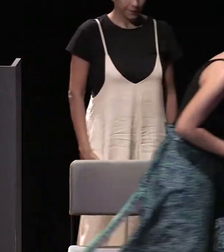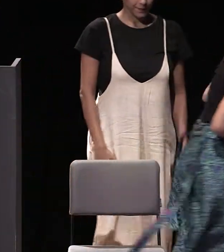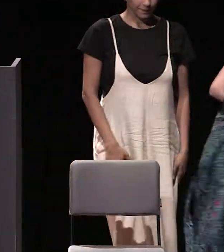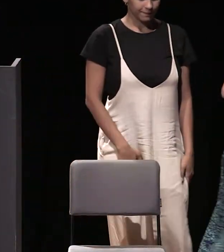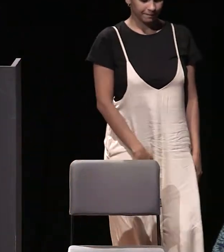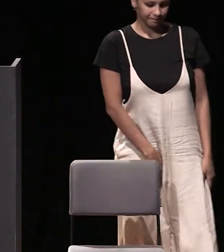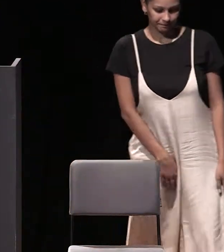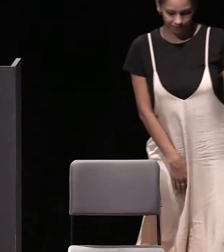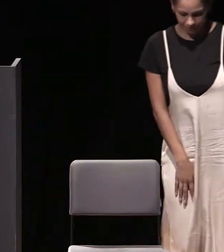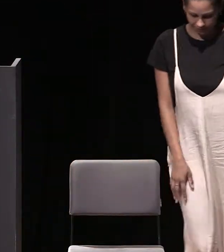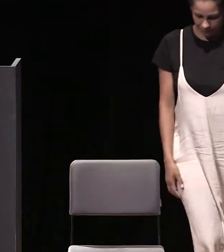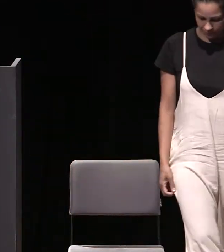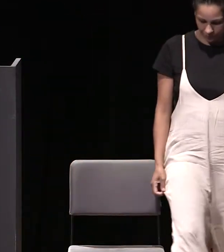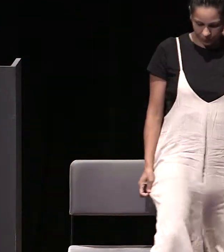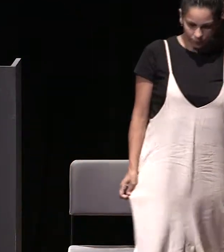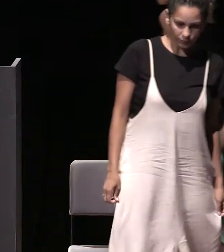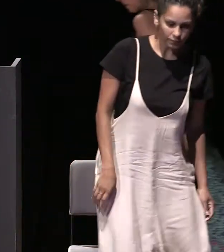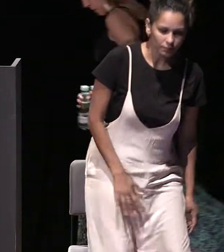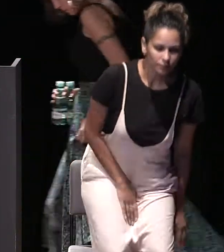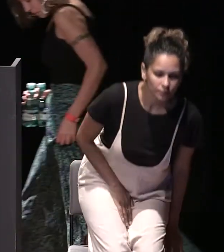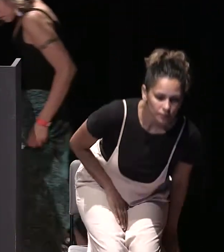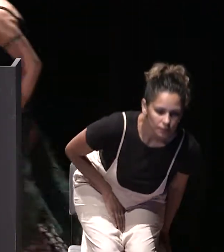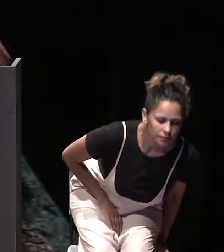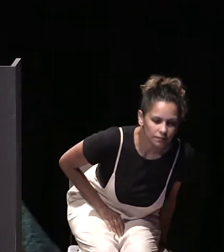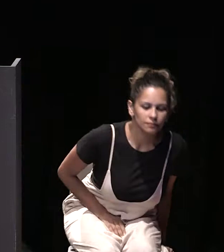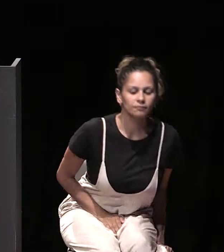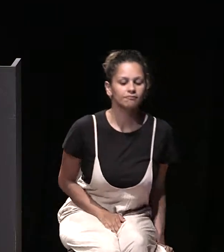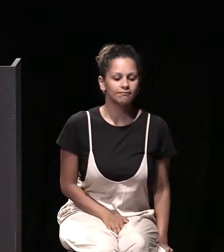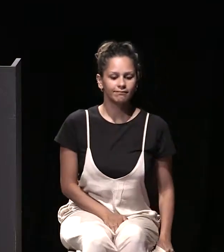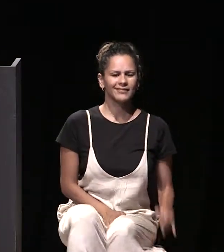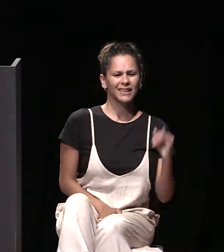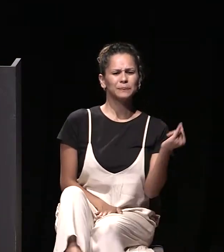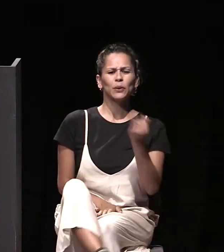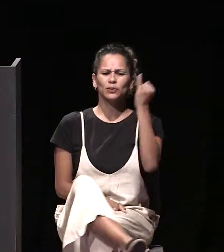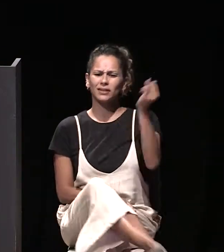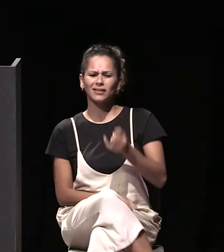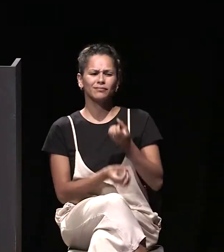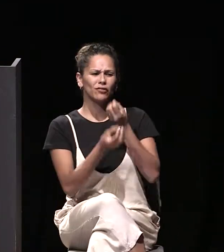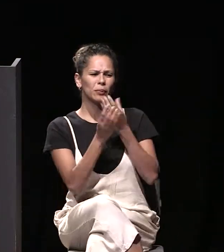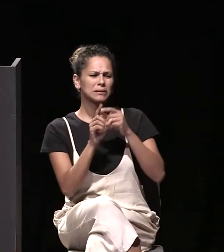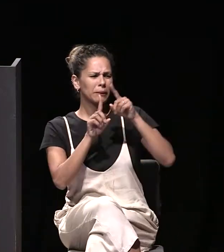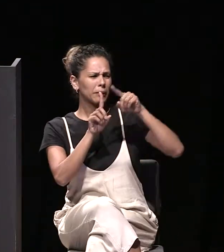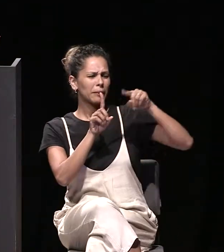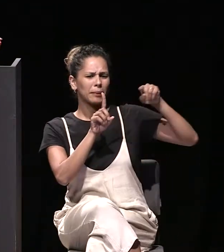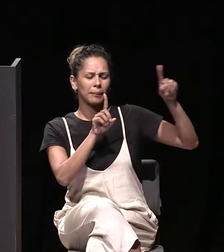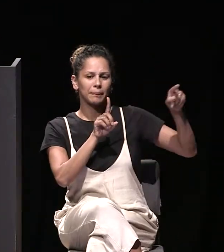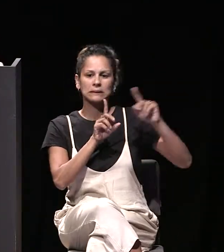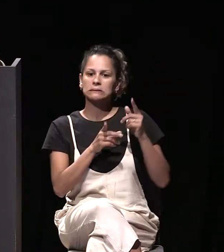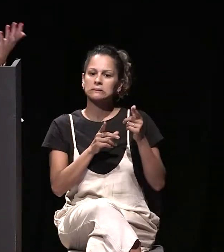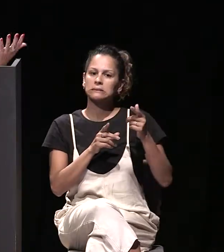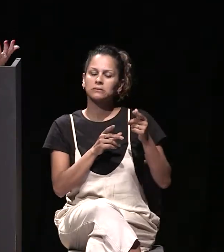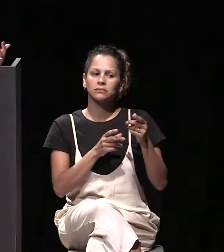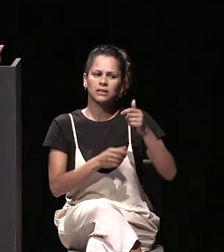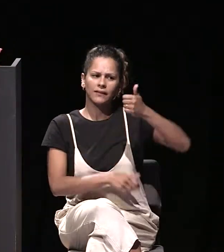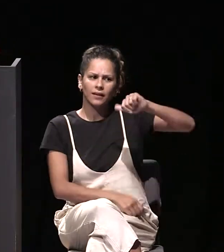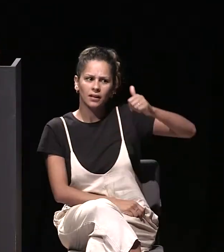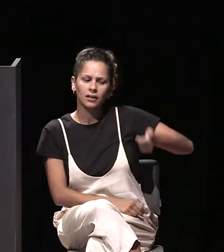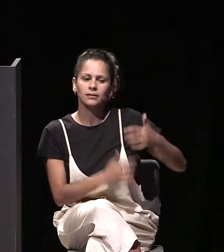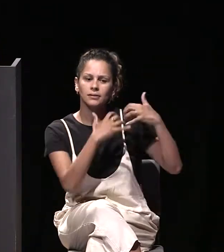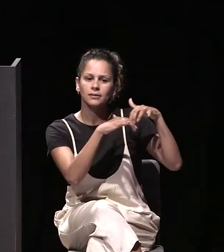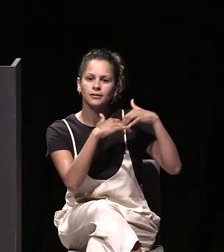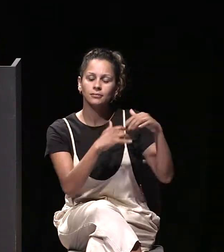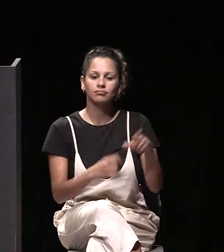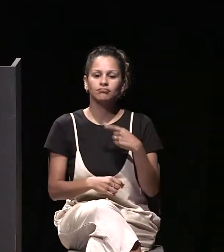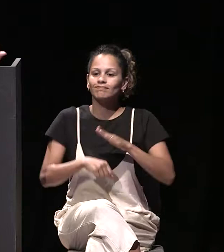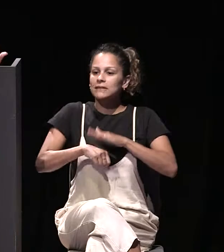é preocupante a situação e que nós precisamos fazer alguma coisa para mudar esses projetos de